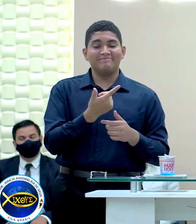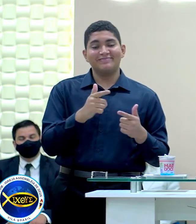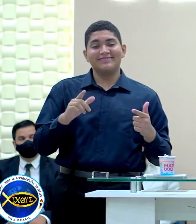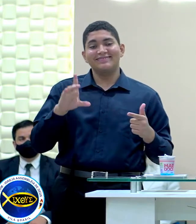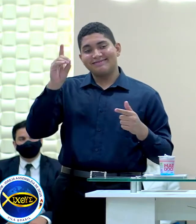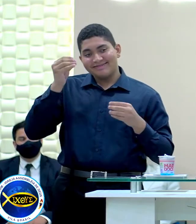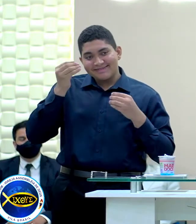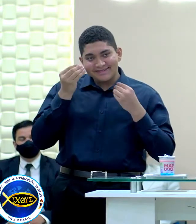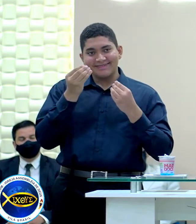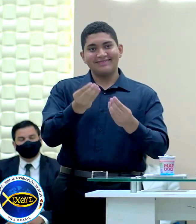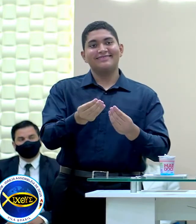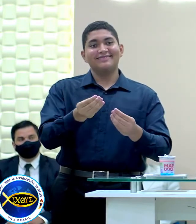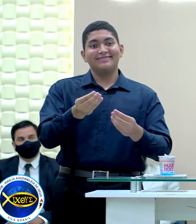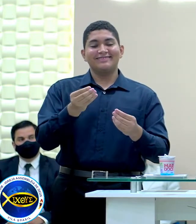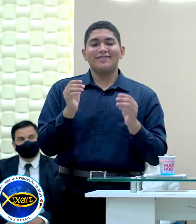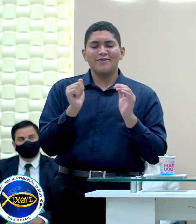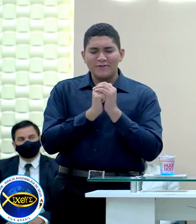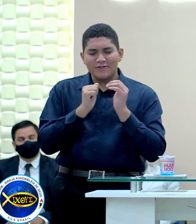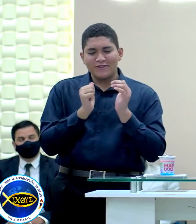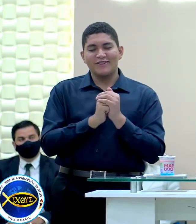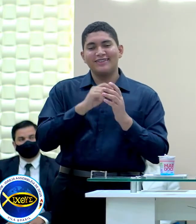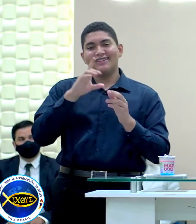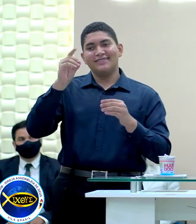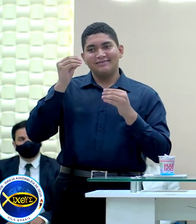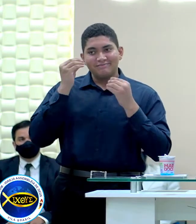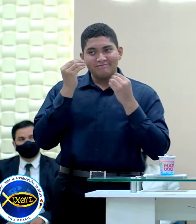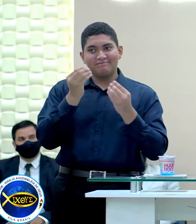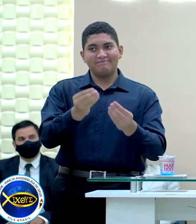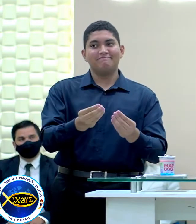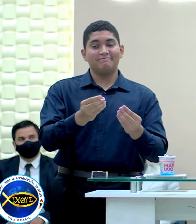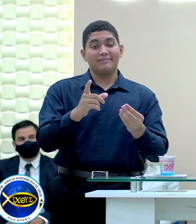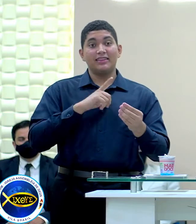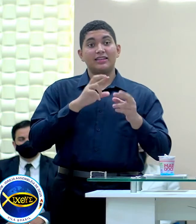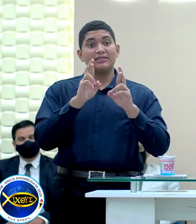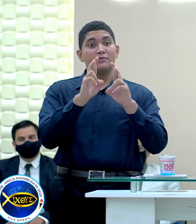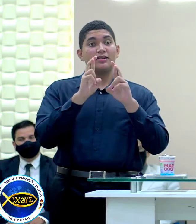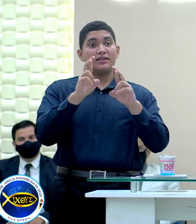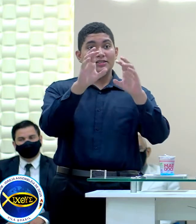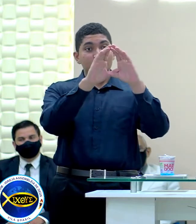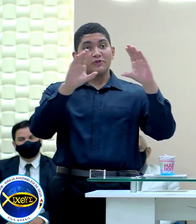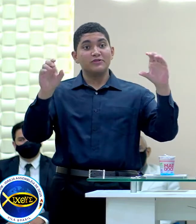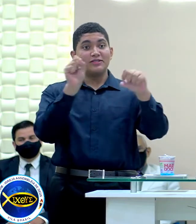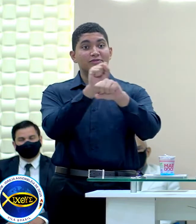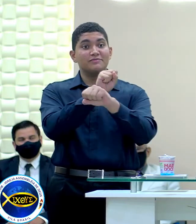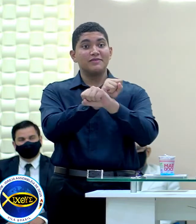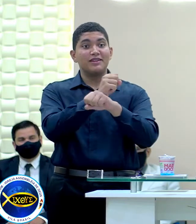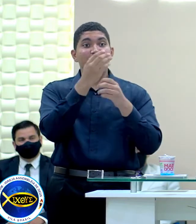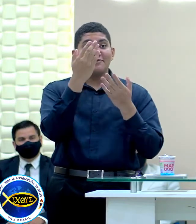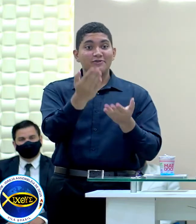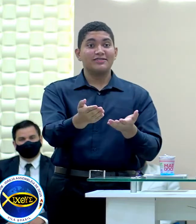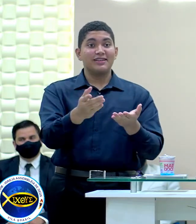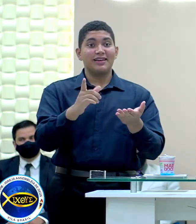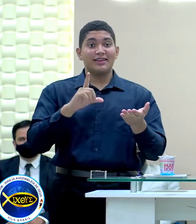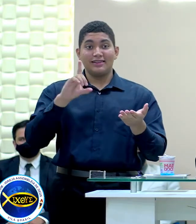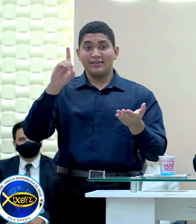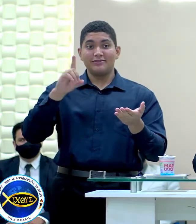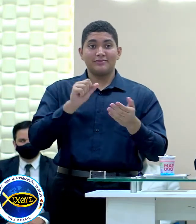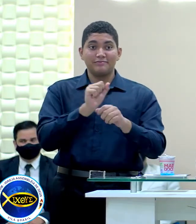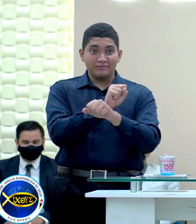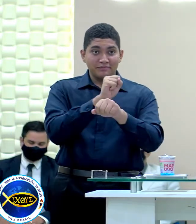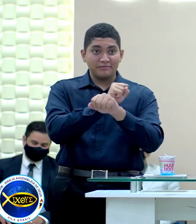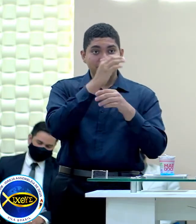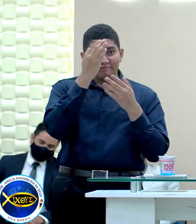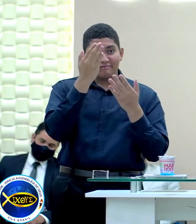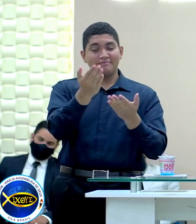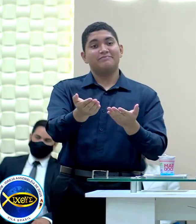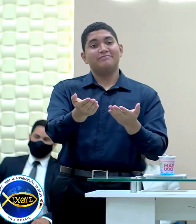que vai chegar a hora certa. Se não casar aqui, tem uma esperança. O céu de glória te espera. Lá tem um noivo também te esperando. Louvado seja o nome do